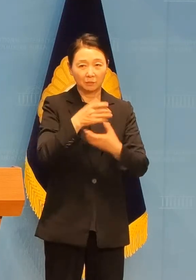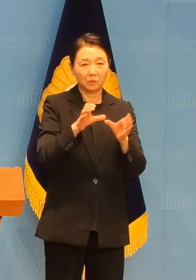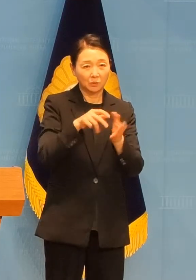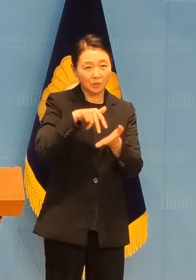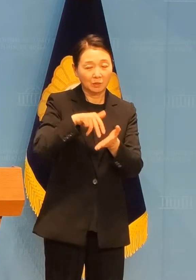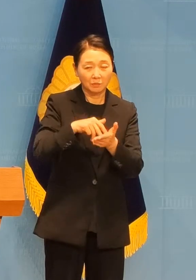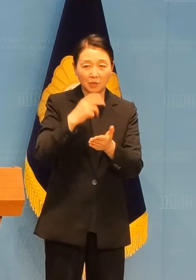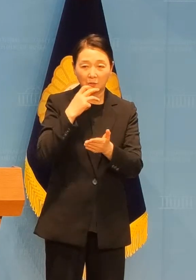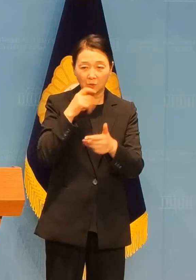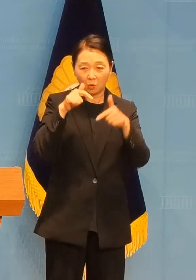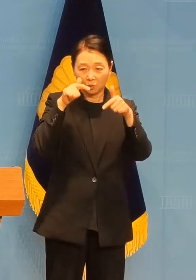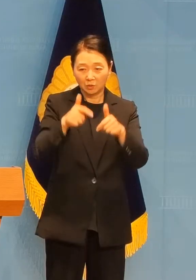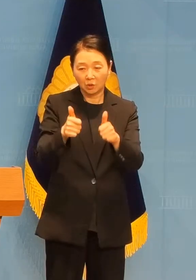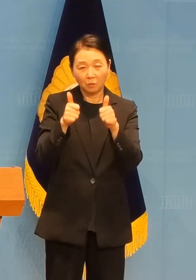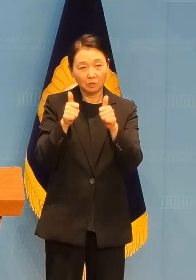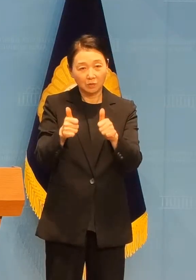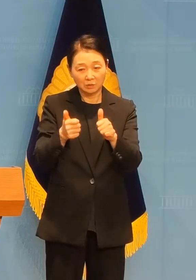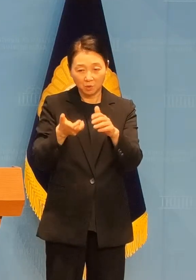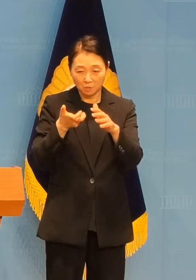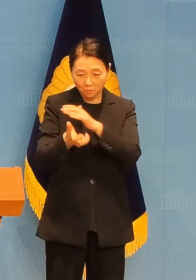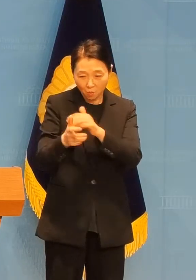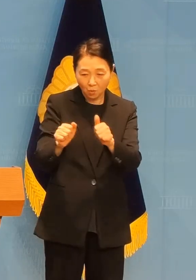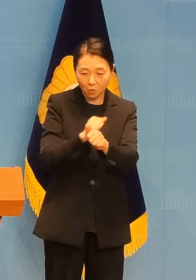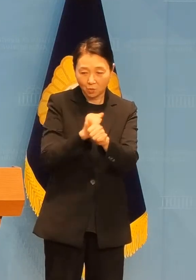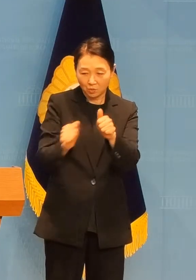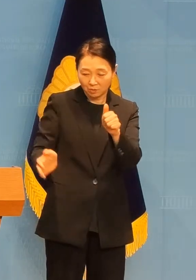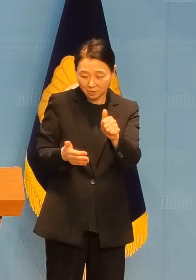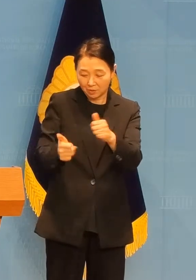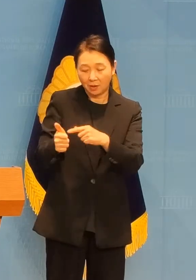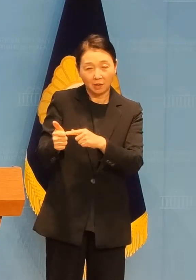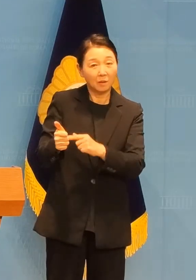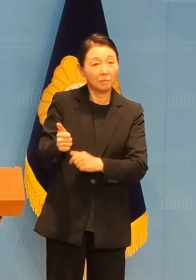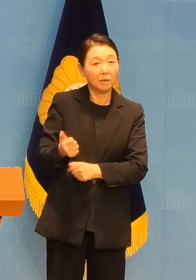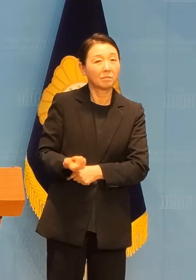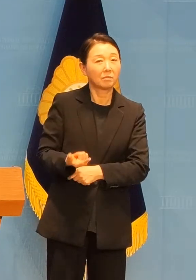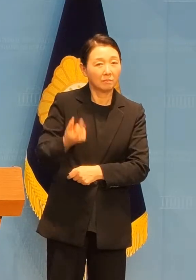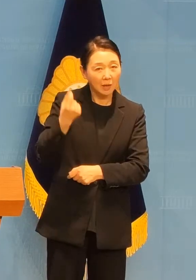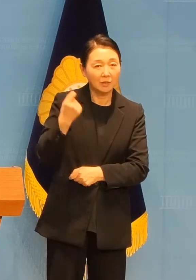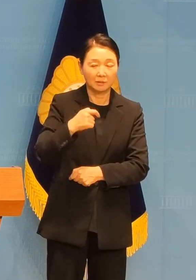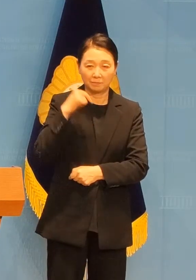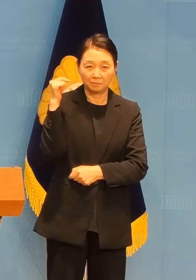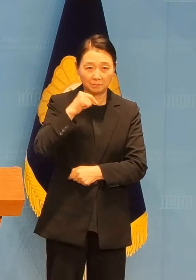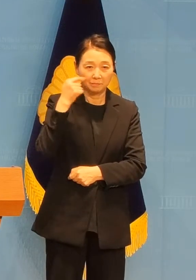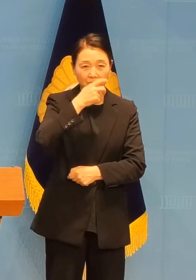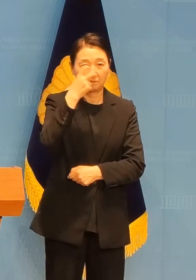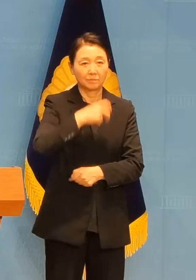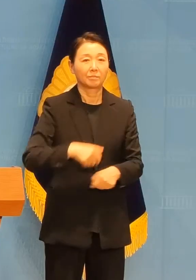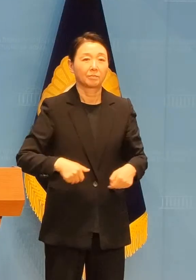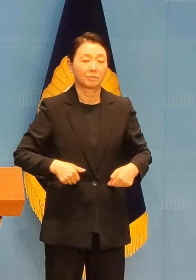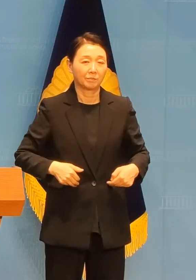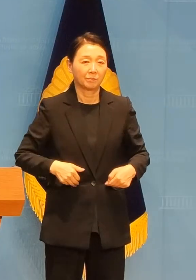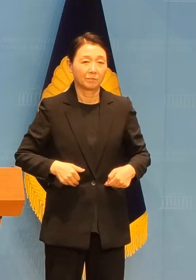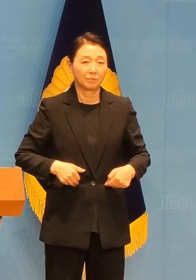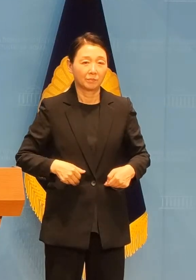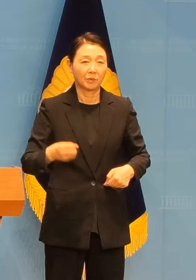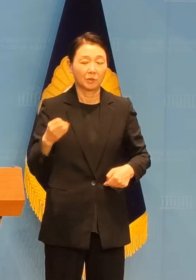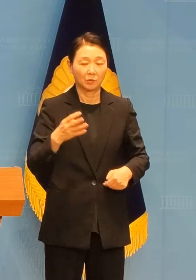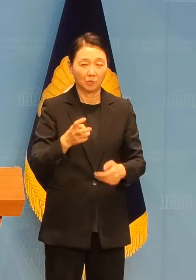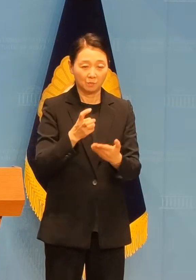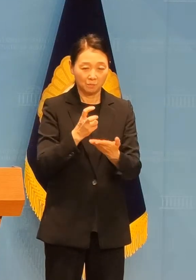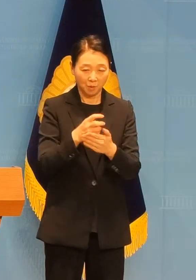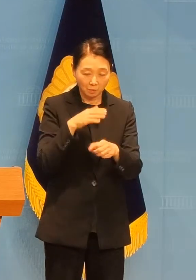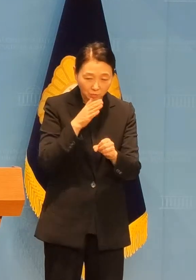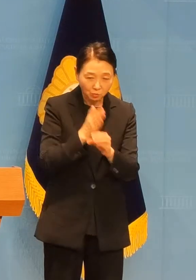더불어민주당은 서울 서부지법 폭력 사태의 배후 세력에 대한 신속하고 철저한 수사를 촉구하며